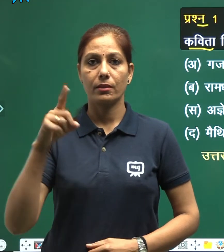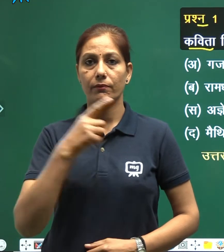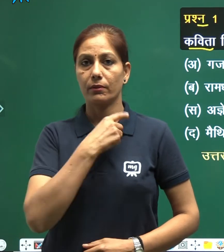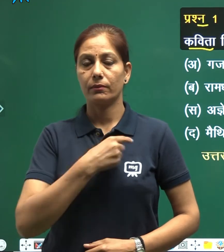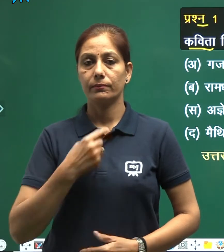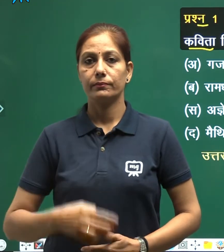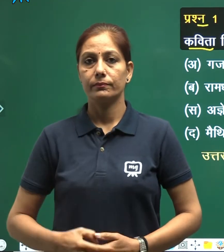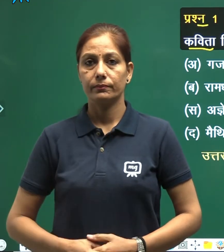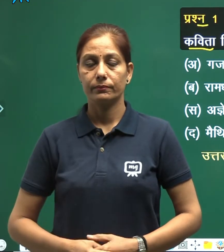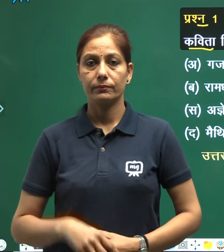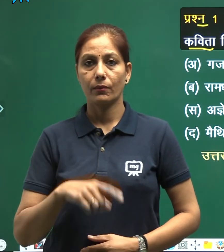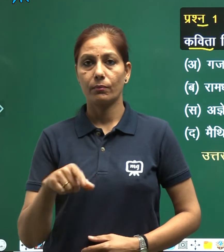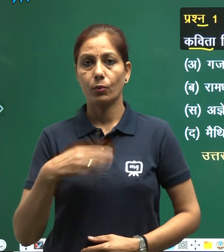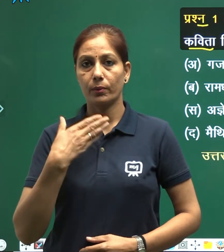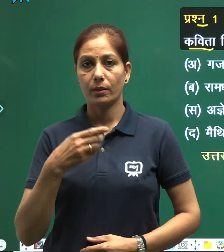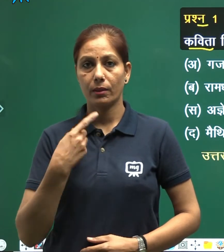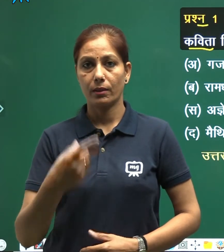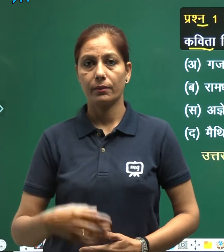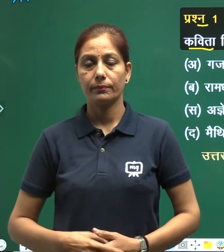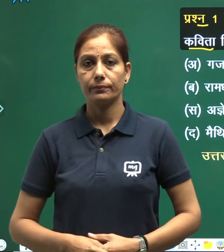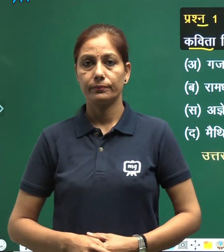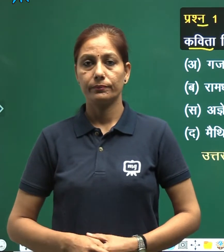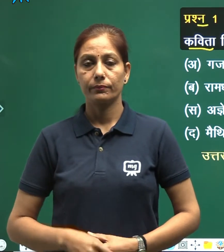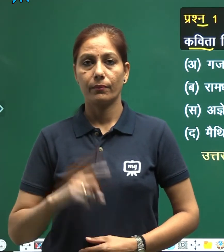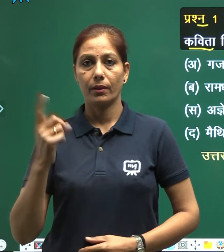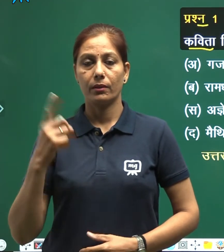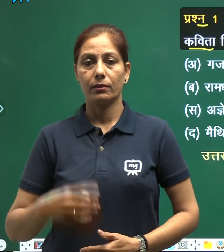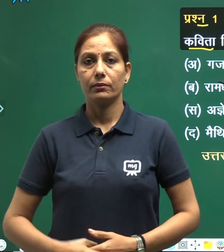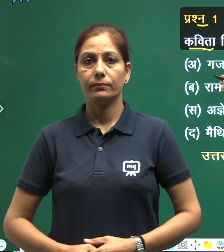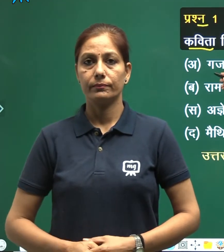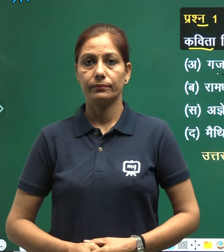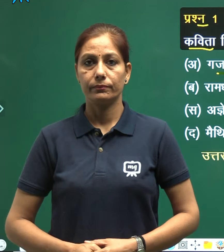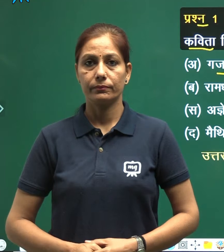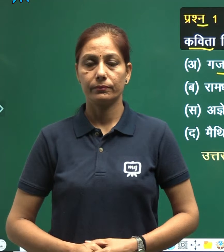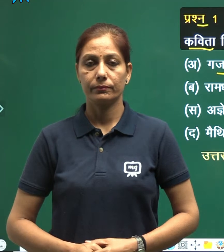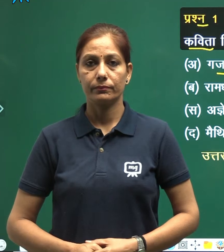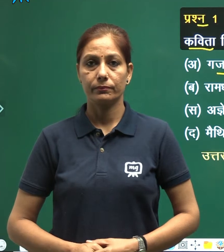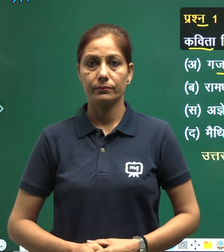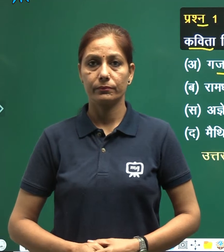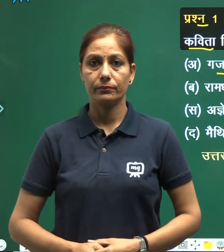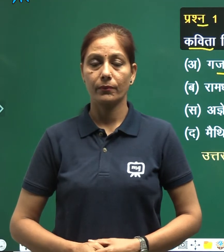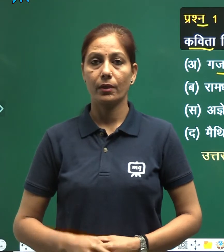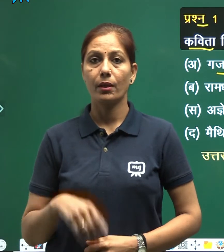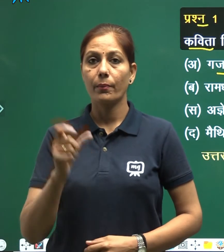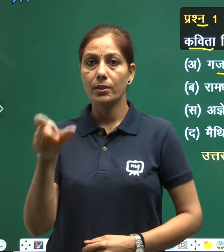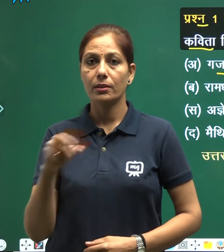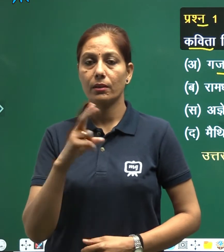विकल्प आपको बताना है। पहला गजानन माधव मुक्तिबोध,